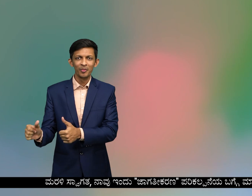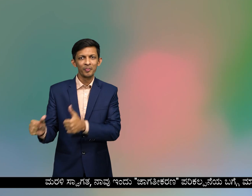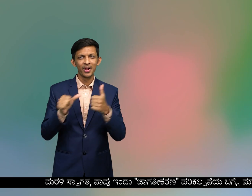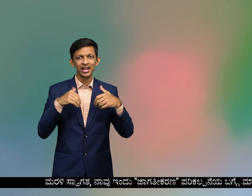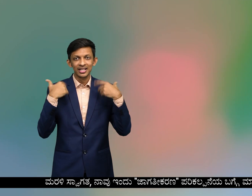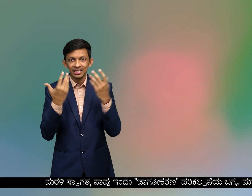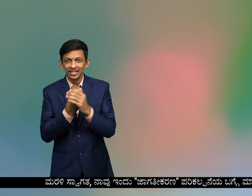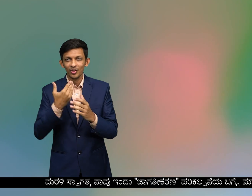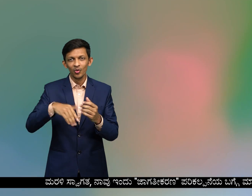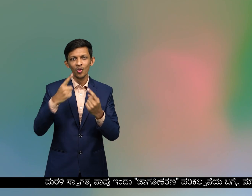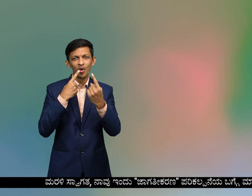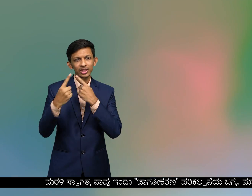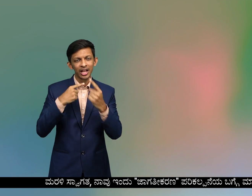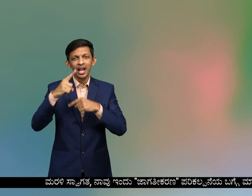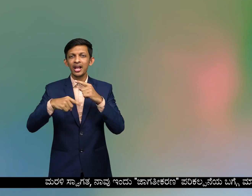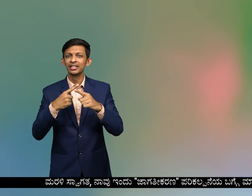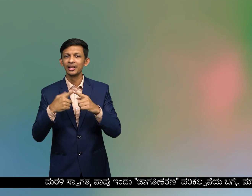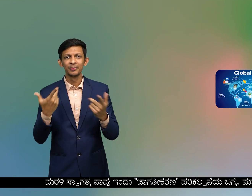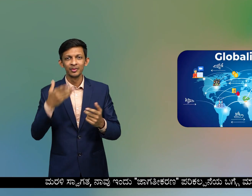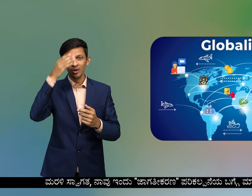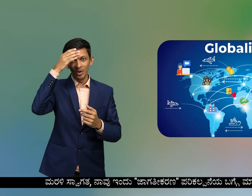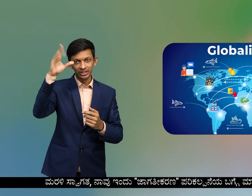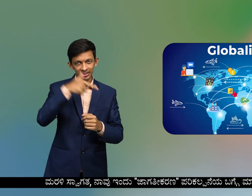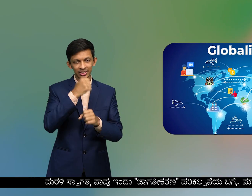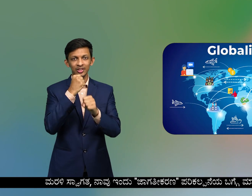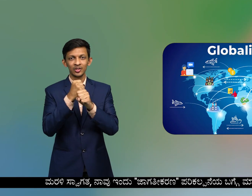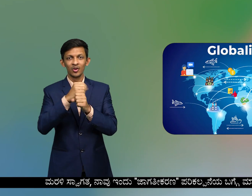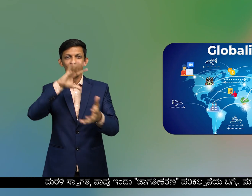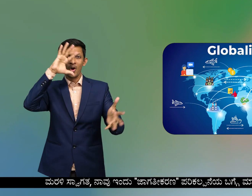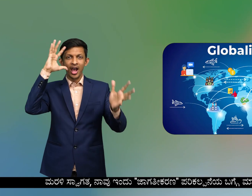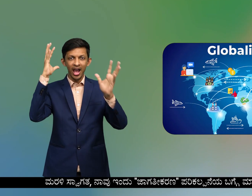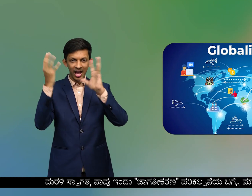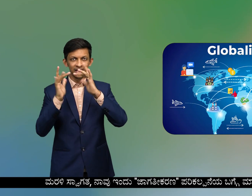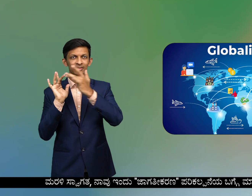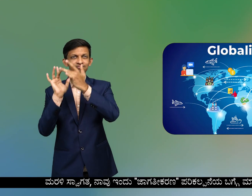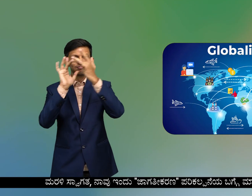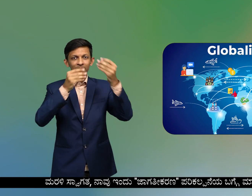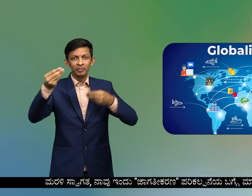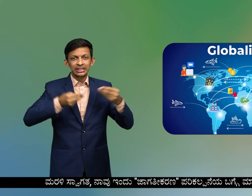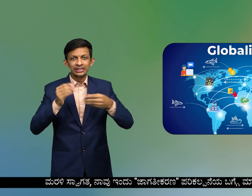ಮರಳಿ ಸ್ವಾಗತ. ನಾವು ಇಂದು ಜಾಗತೀಕರಣ ಪರಿಕಲ್ಪನೆಯ ಬಗ್ಗೆ ಮಾತನಾಡುತ್ತೇವೆ.